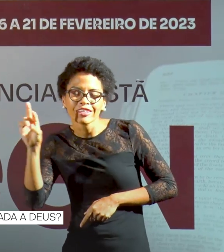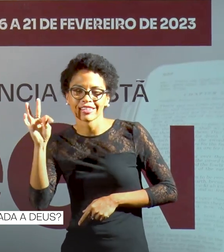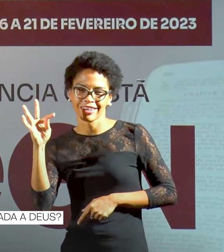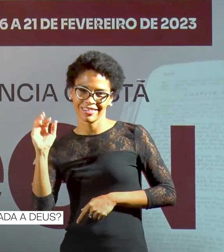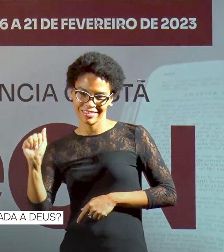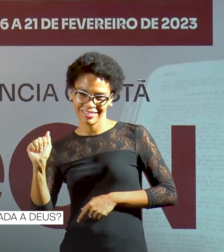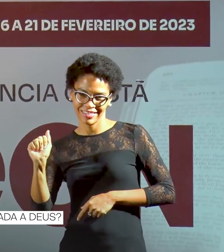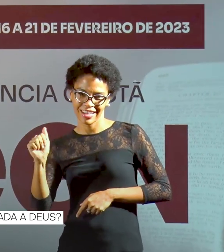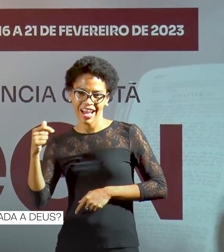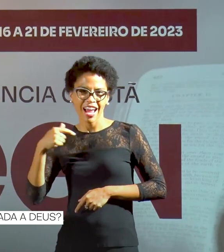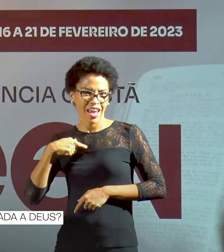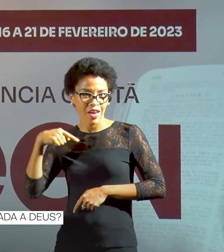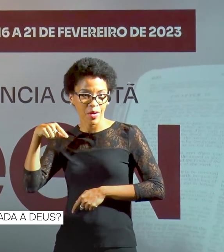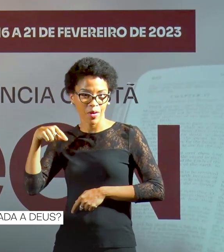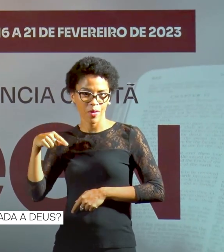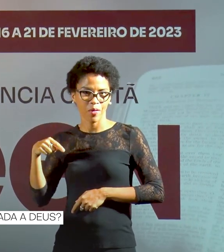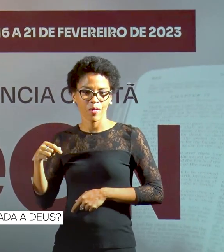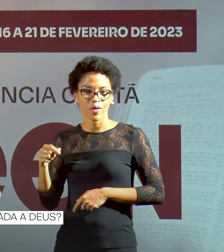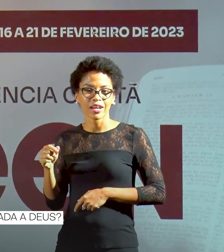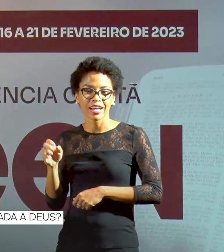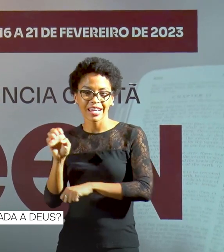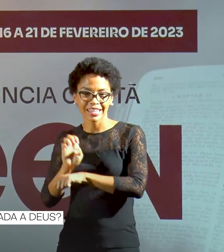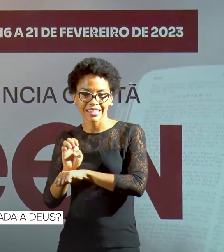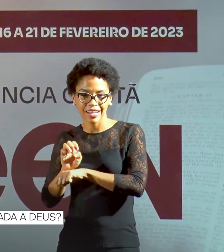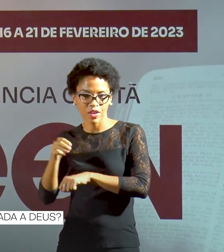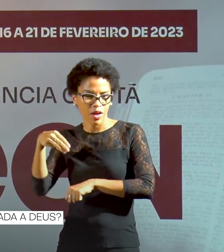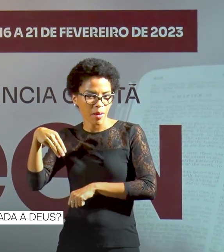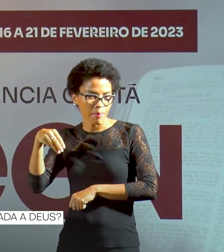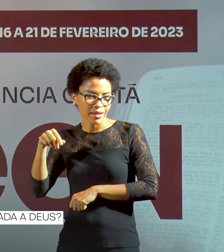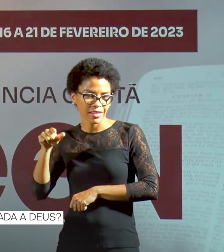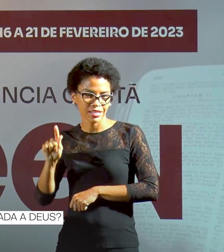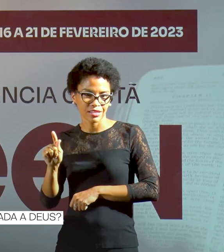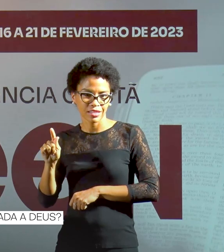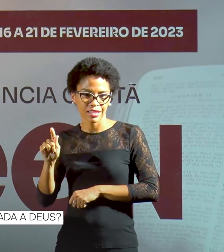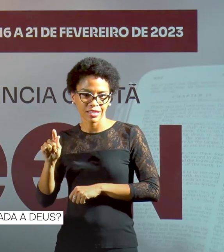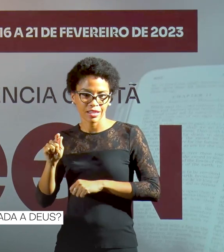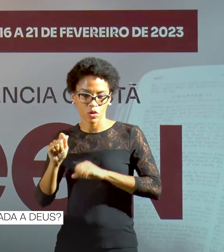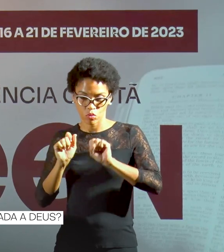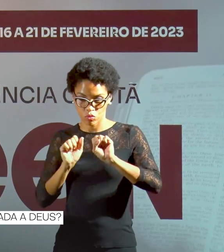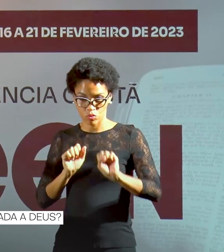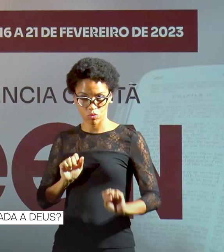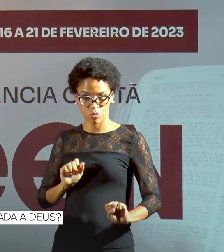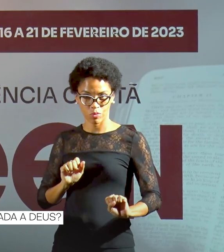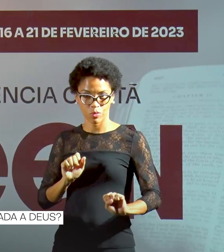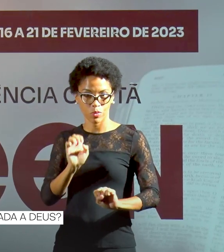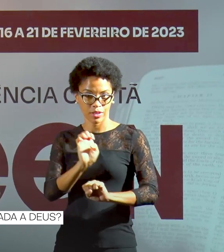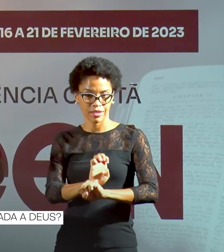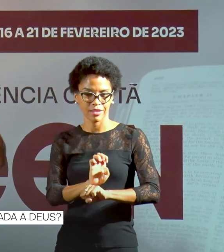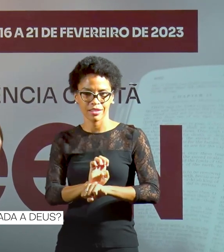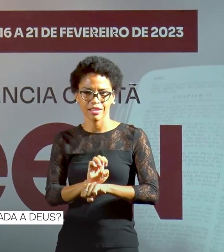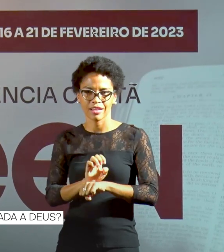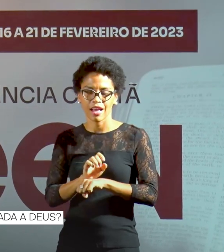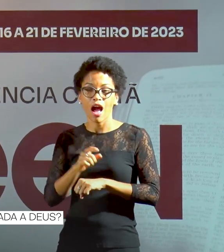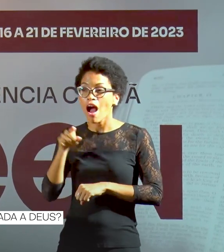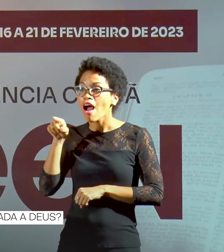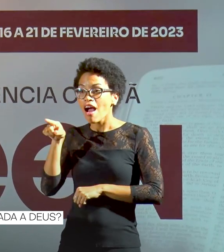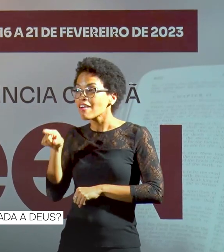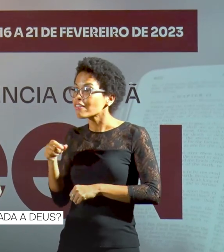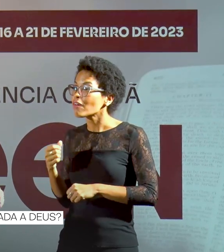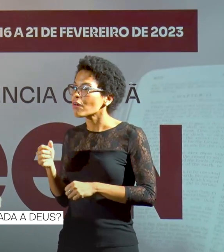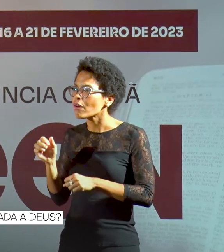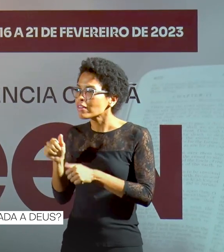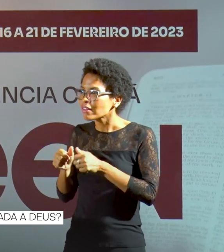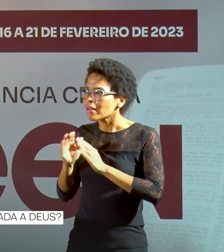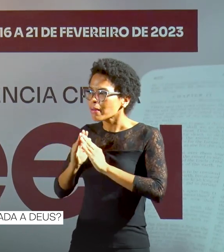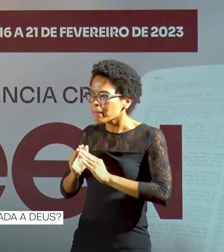eu sou de Minas Gerais sul de Minas Gerais eu falava Sou de minas lá de Belo Horizonte Não não é Belo Horizonte tô lá no sul